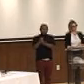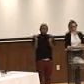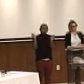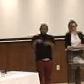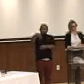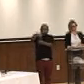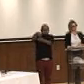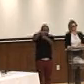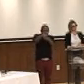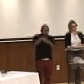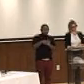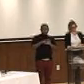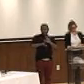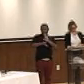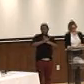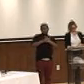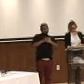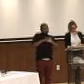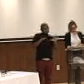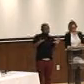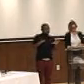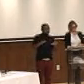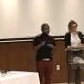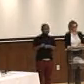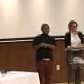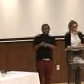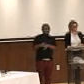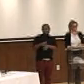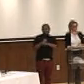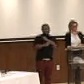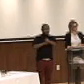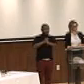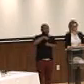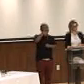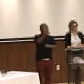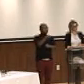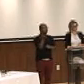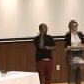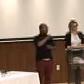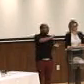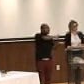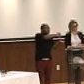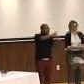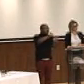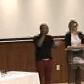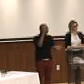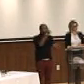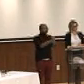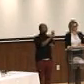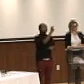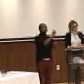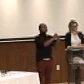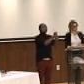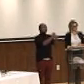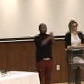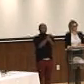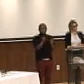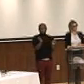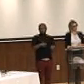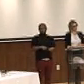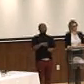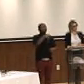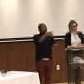eleição. Nós fizemos. Em setembro do ano que vem, mais 4 campi fazem 5 anos do ato autorizativo. Terão